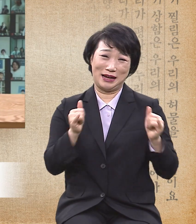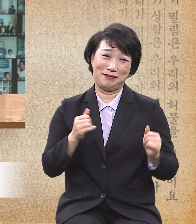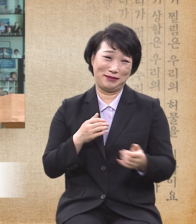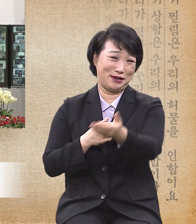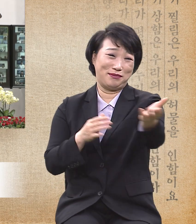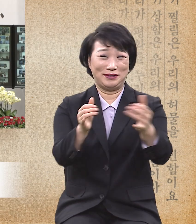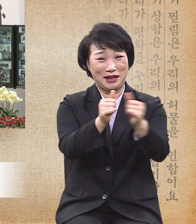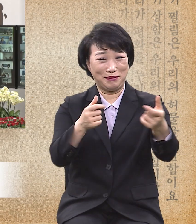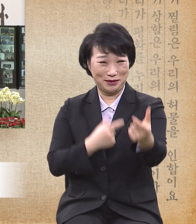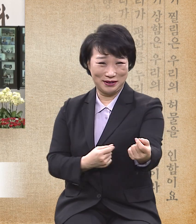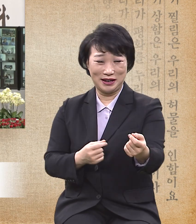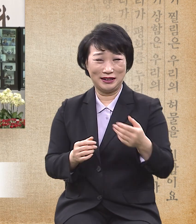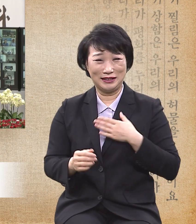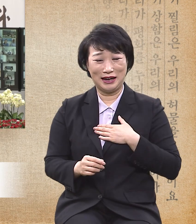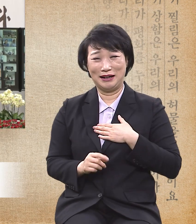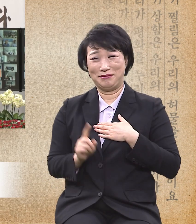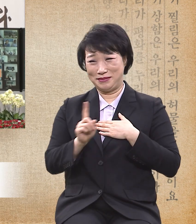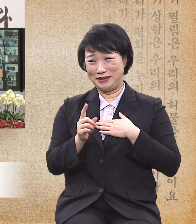사람인지라 그렇잖아요.